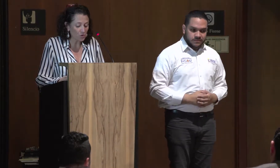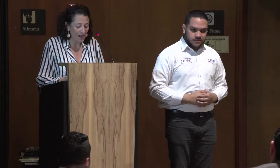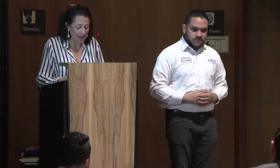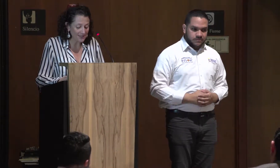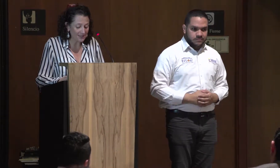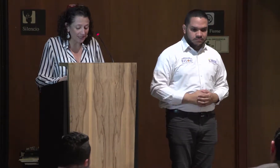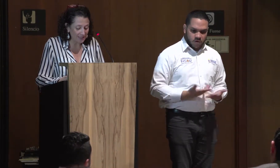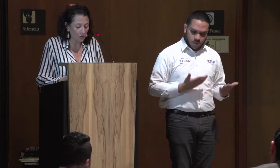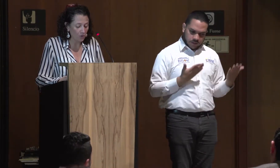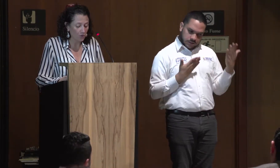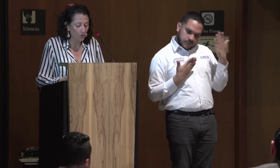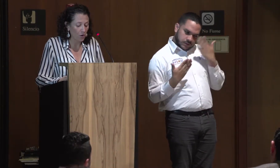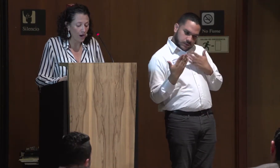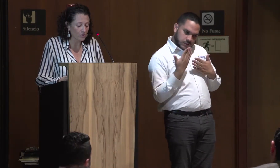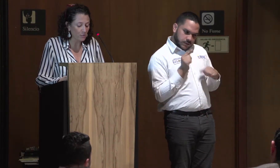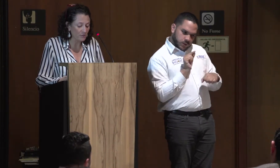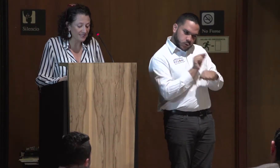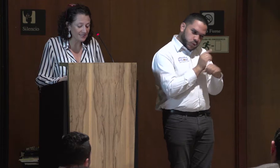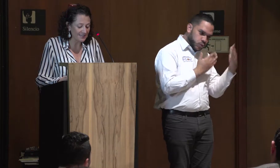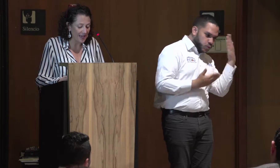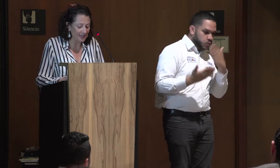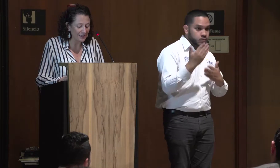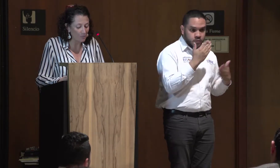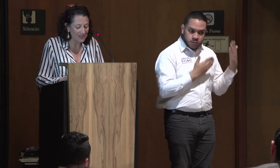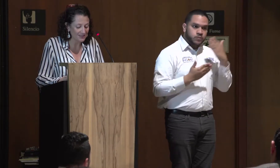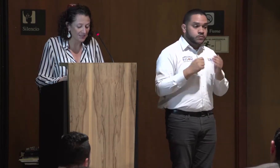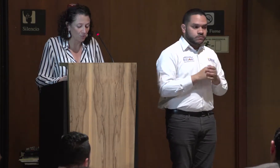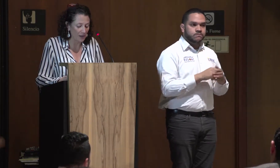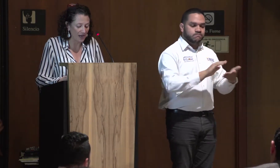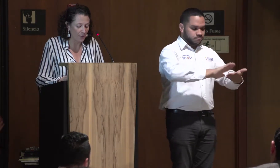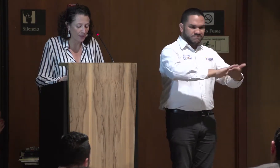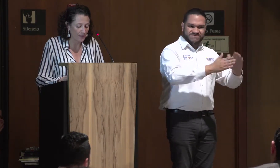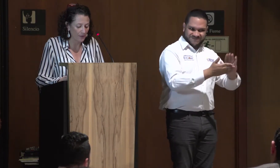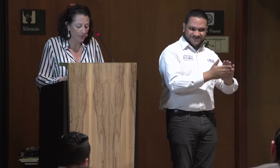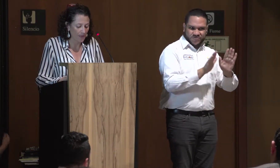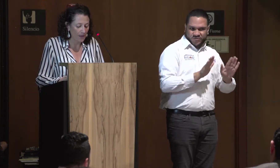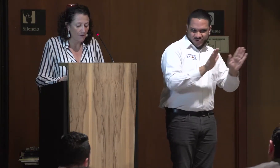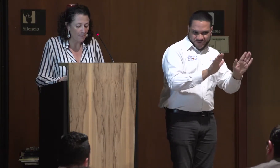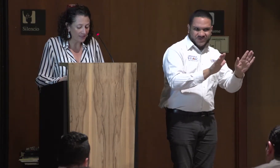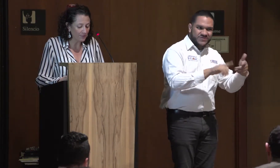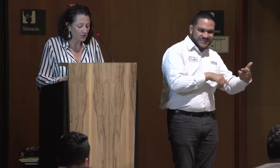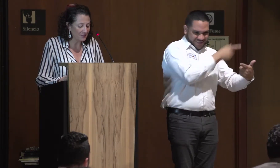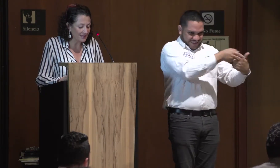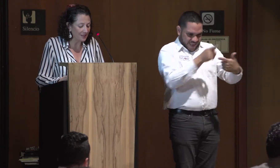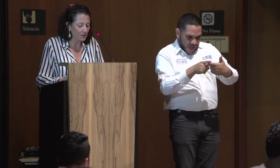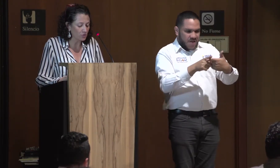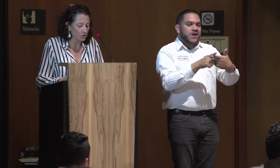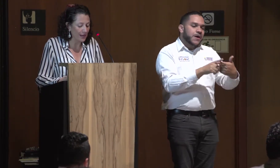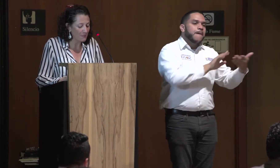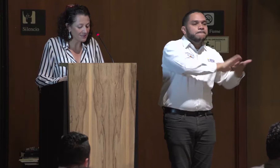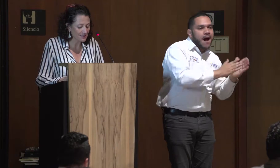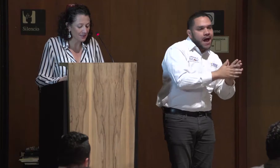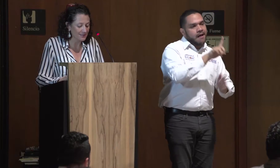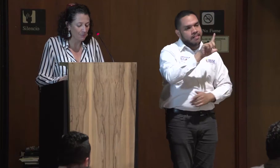Gracias a su análisis crítico, corroboramos la premisa inicial de la paz se toma la palabra. Parte fundamental de